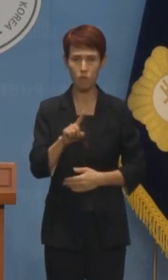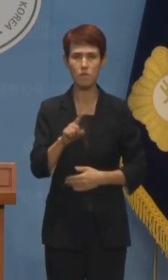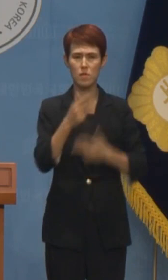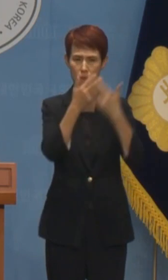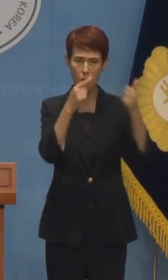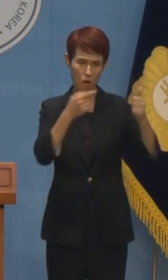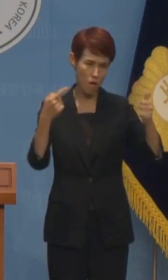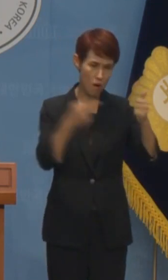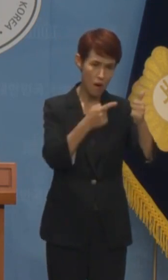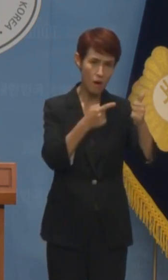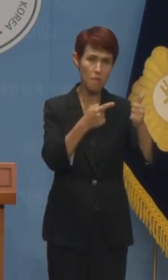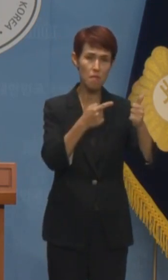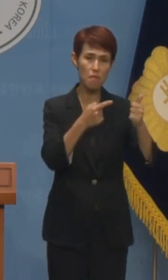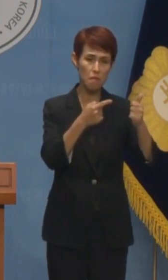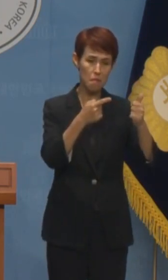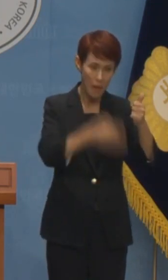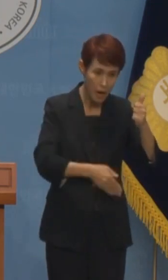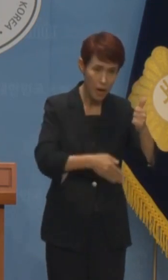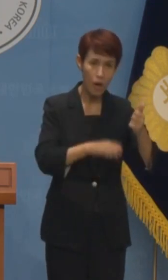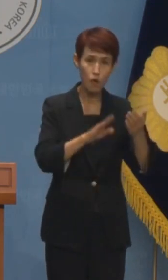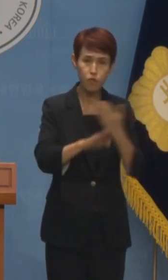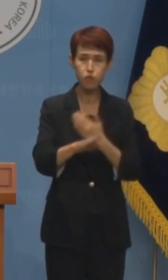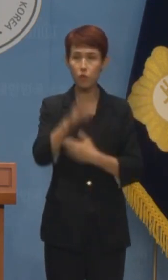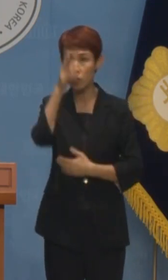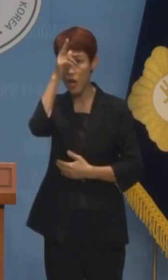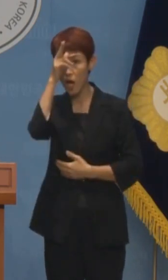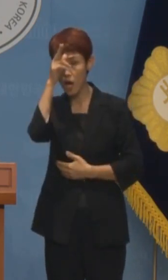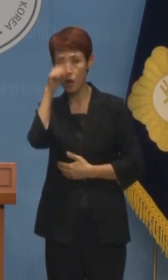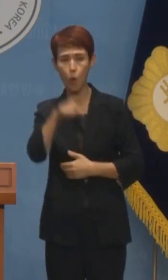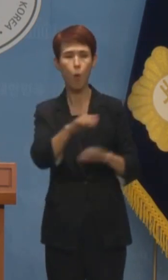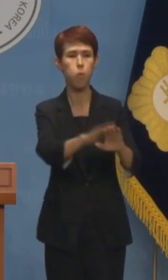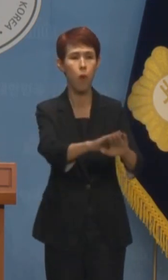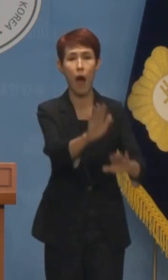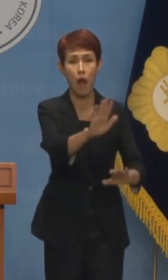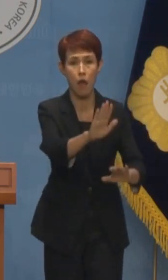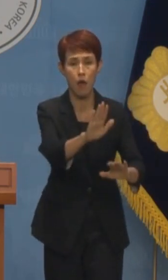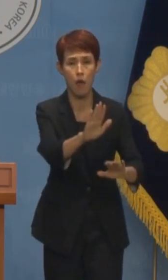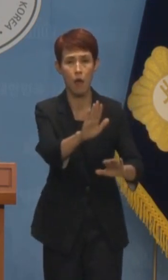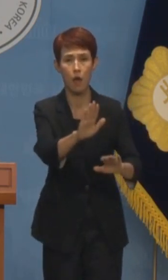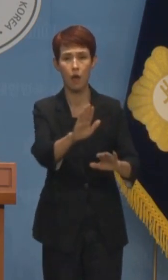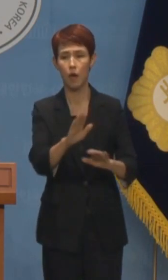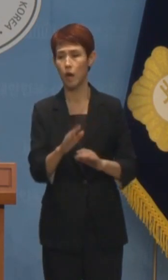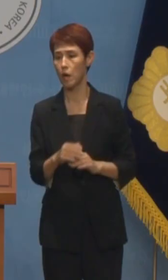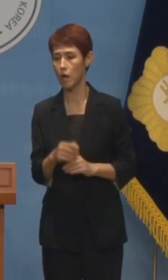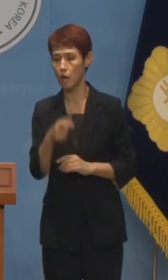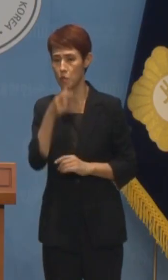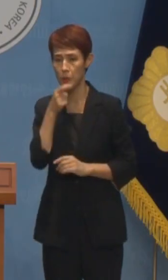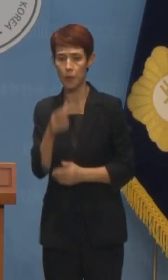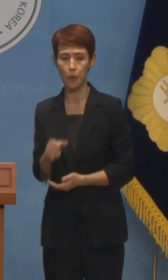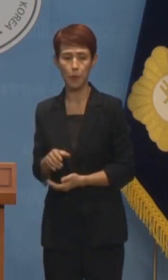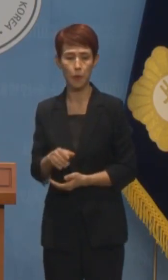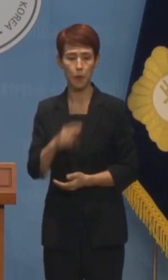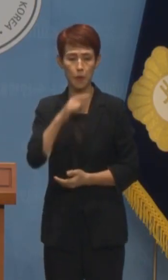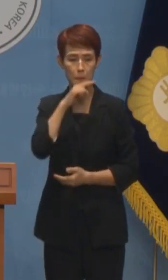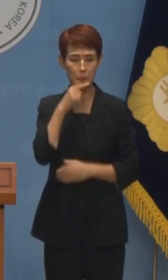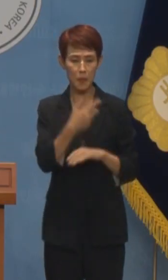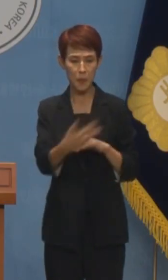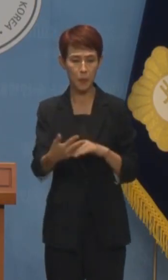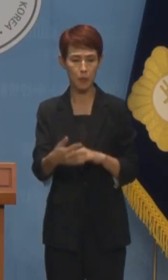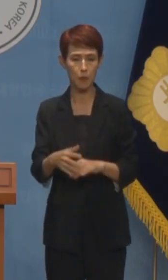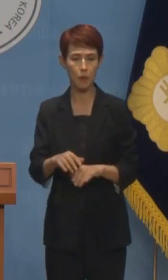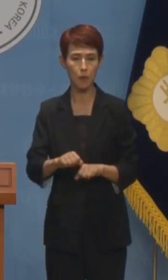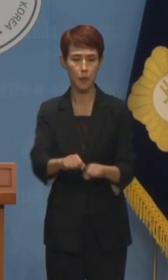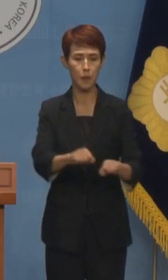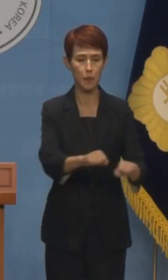테러 이후에 경찰이 현장을 보존하기는커녕 준비한 물로 피 묻은 사건